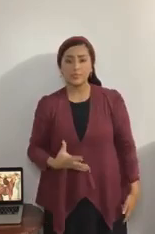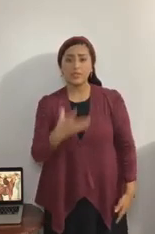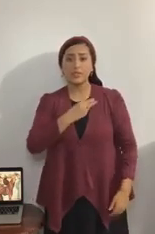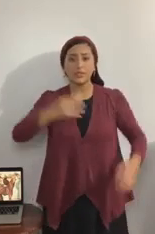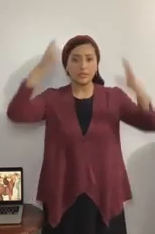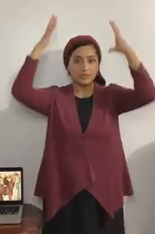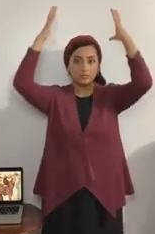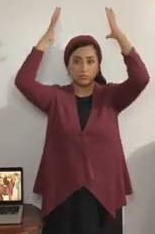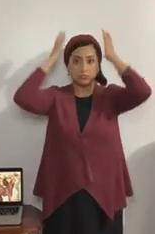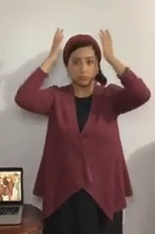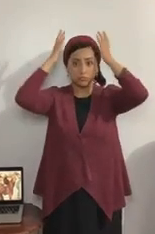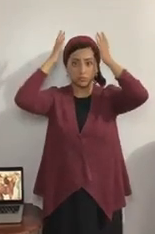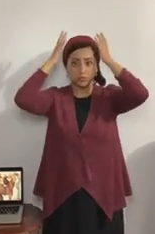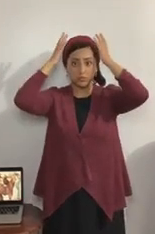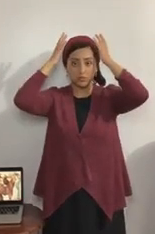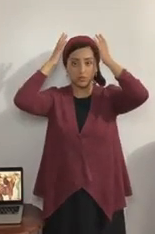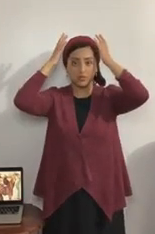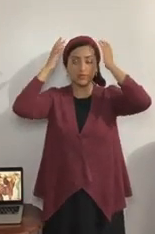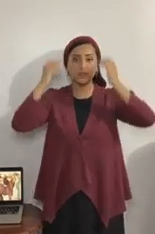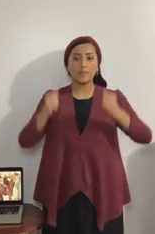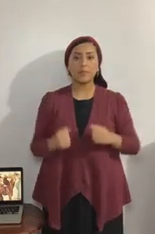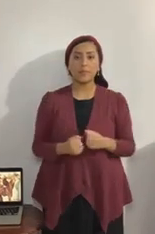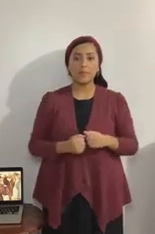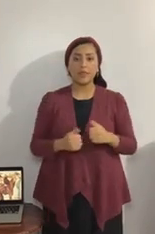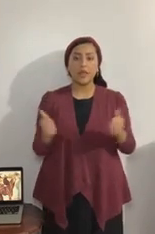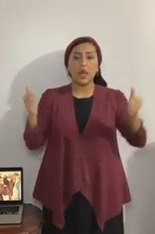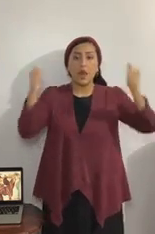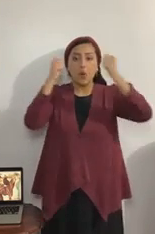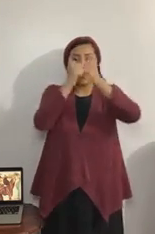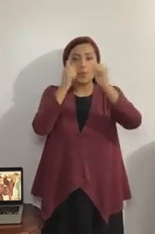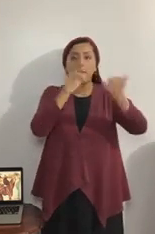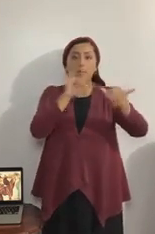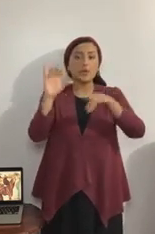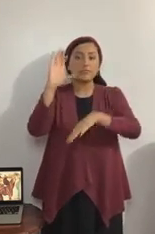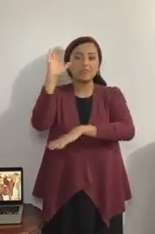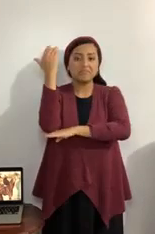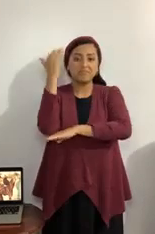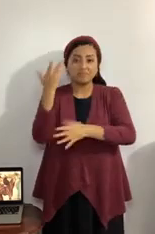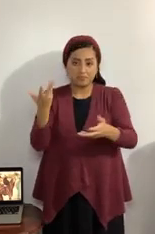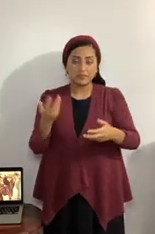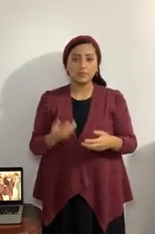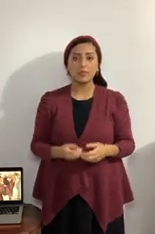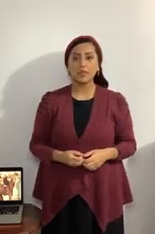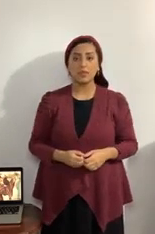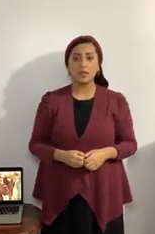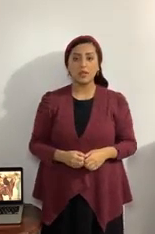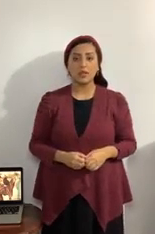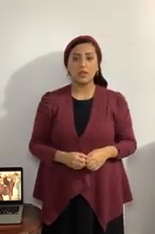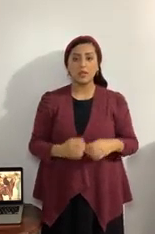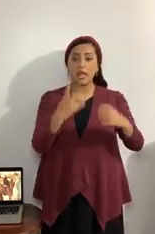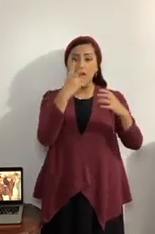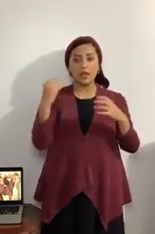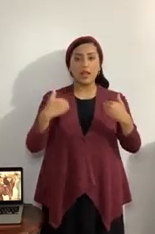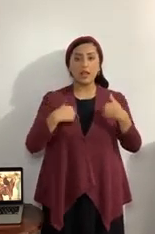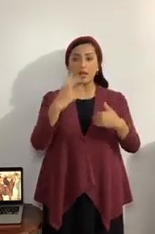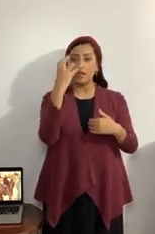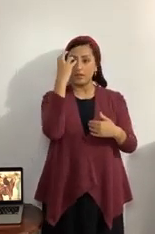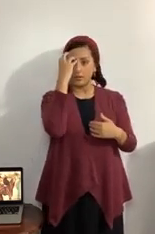ancho con un ribete, que es la gorra frigia de Santo Claus, que le tapaba su único ojo, porque este dios, que